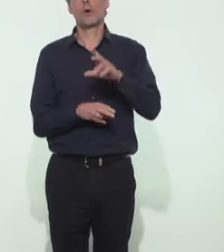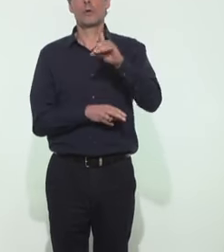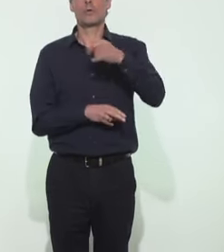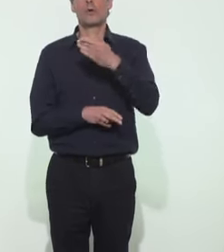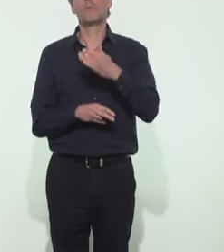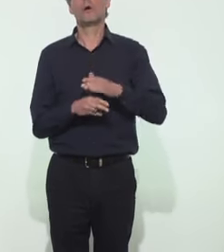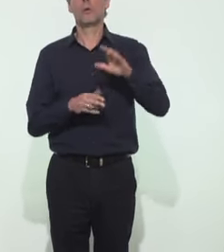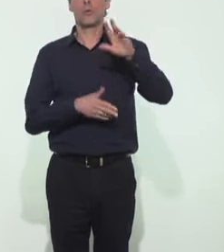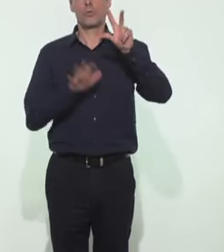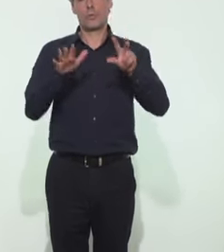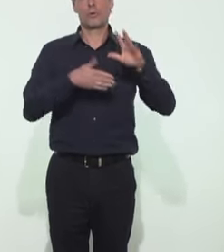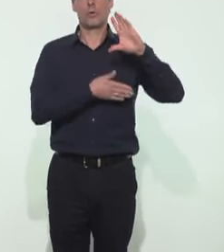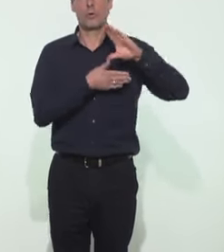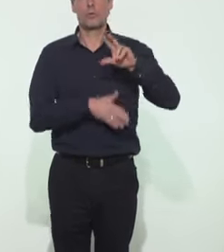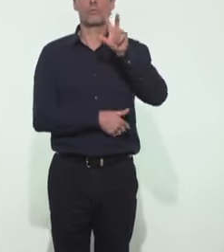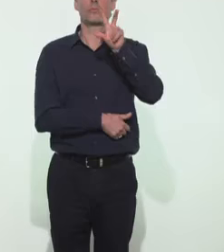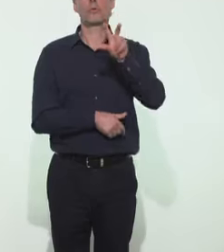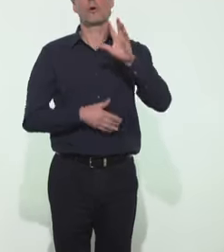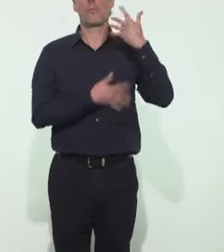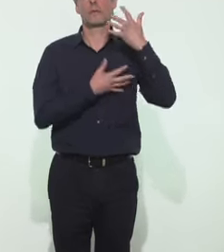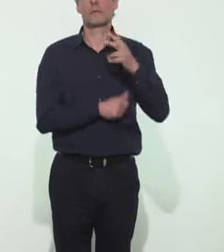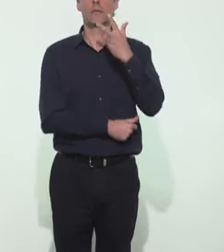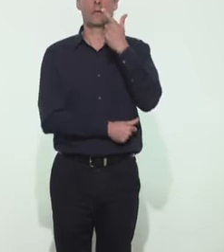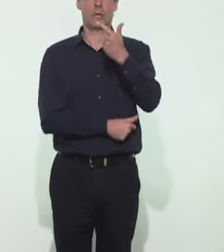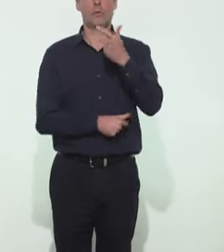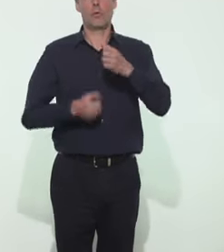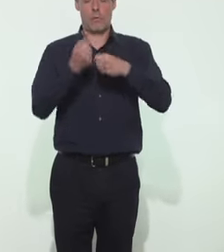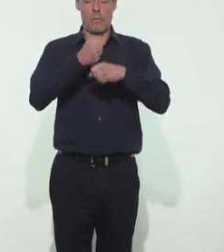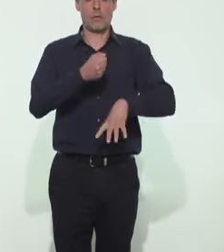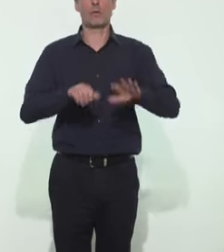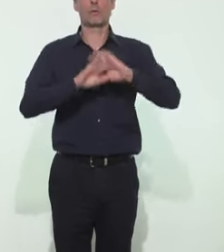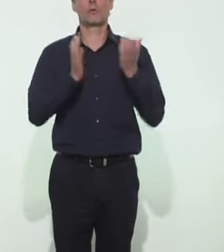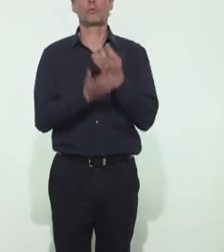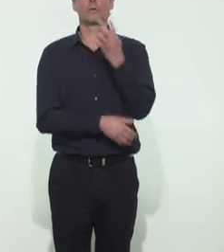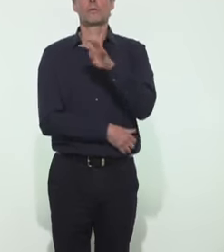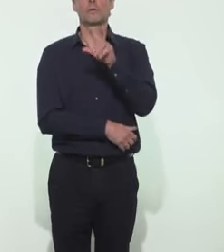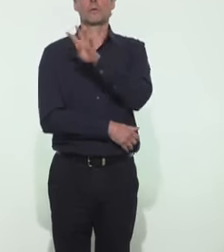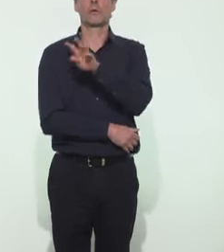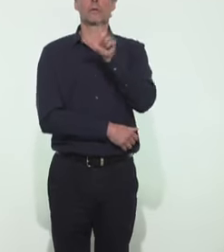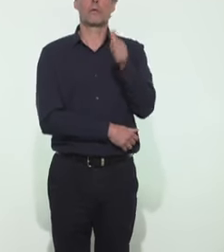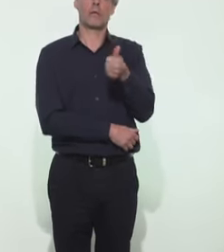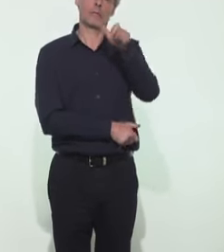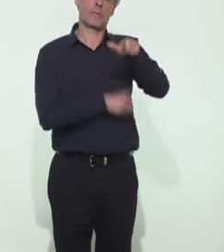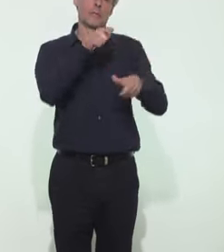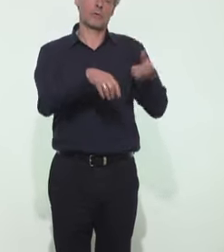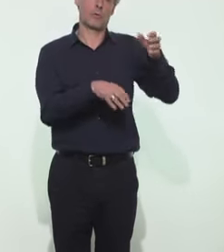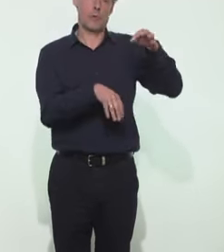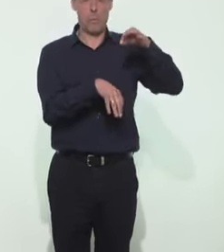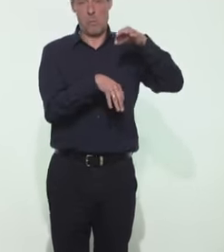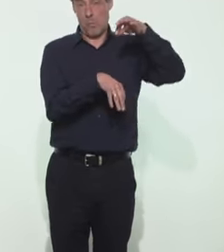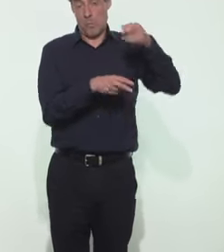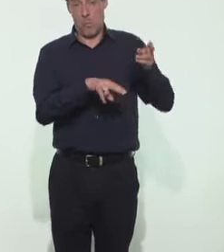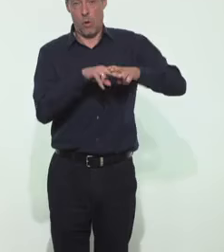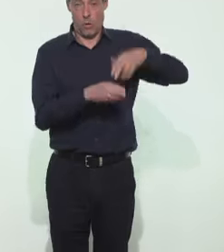martinique et deux à mayotte dans les dernières 24 heures ce sont donc 4 141 décès qui ont été enregistrés en milieu hospitalier